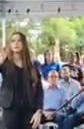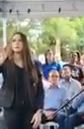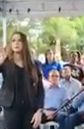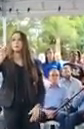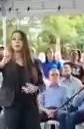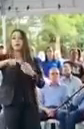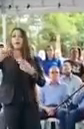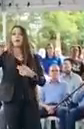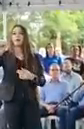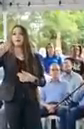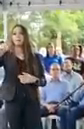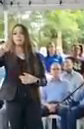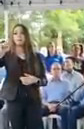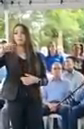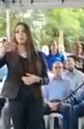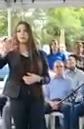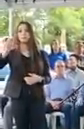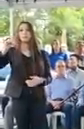Aspirante Nega,